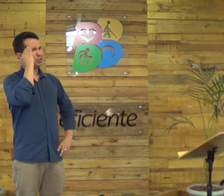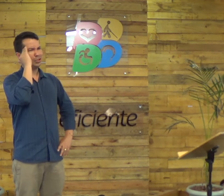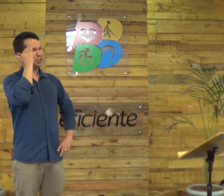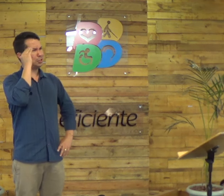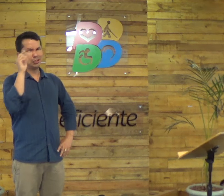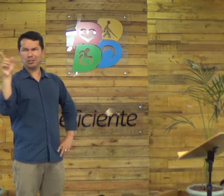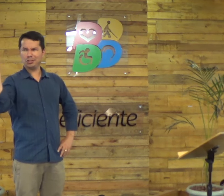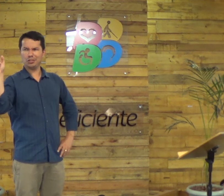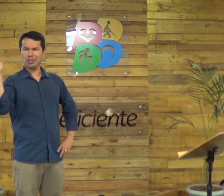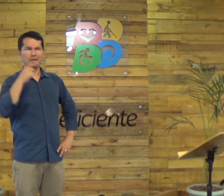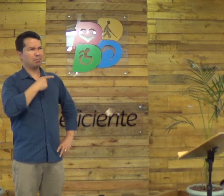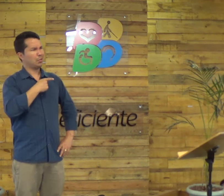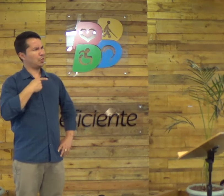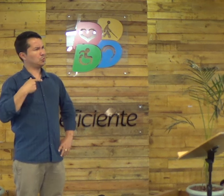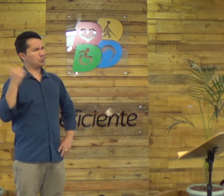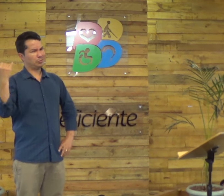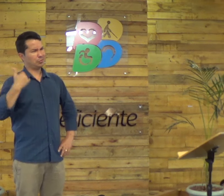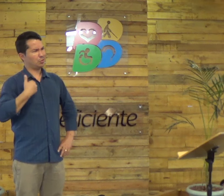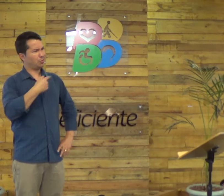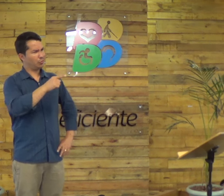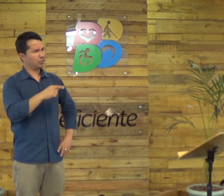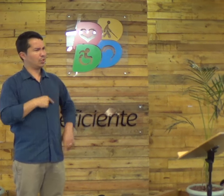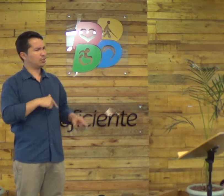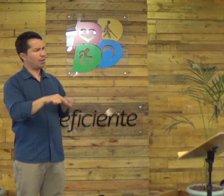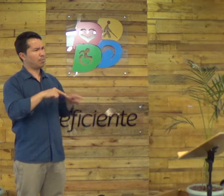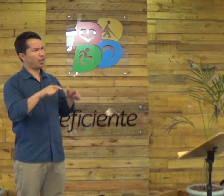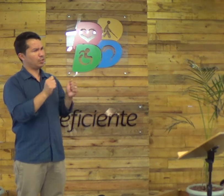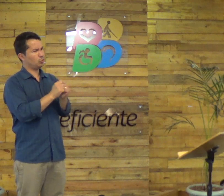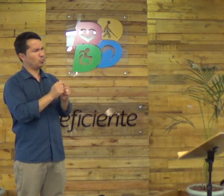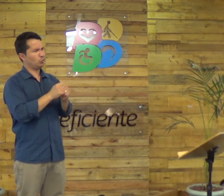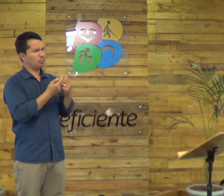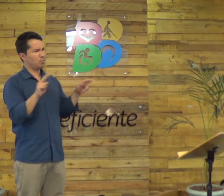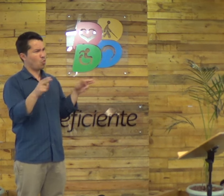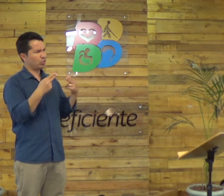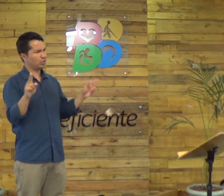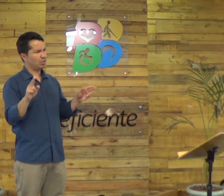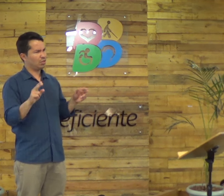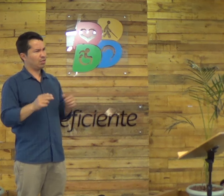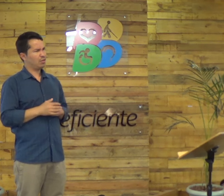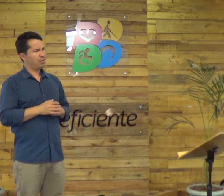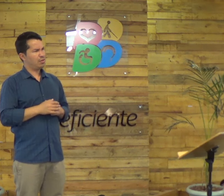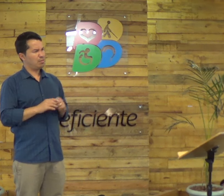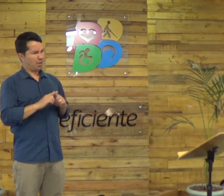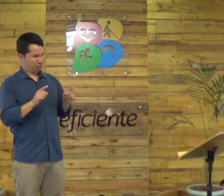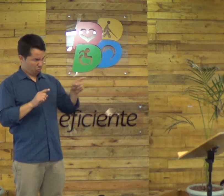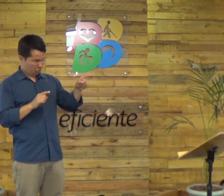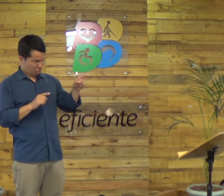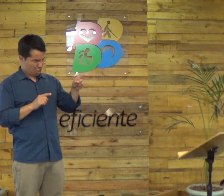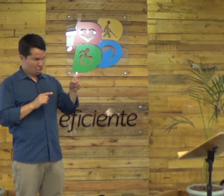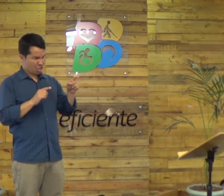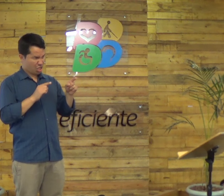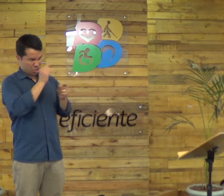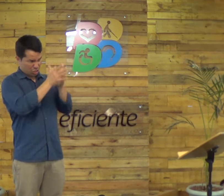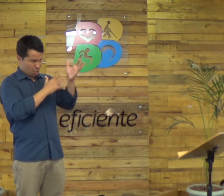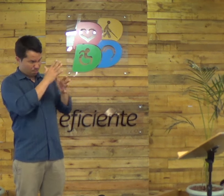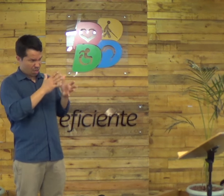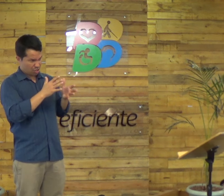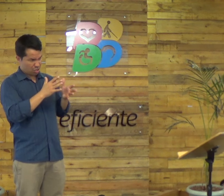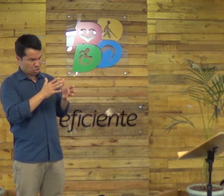estranho, eu não estou entendendo, aí o pastor me disse outra coisa, ele me disse que você trabalha com música, mas você, é,